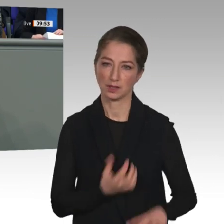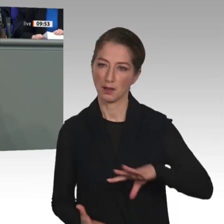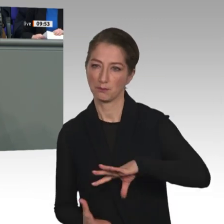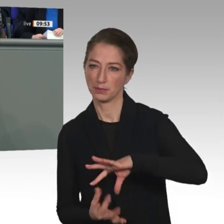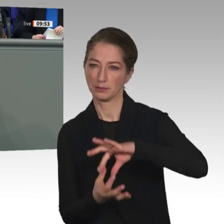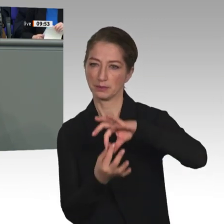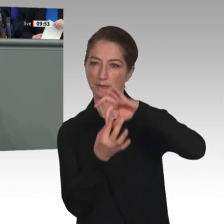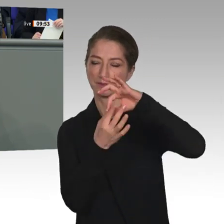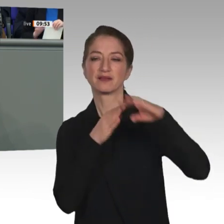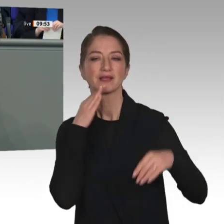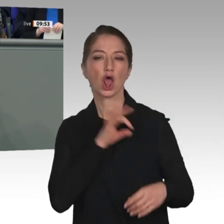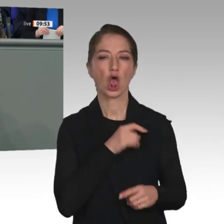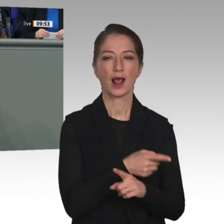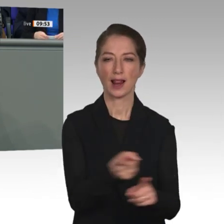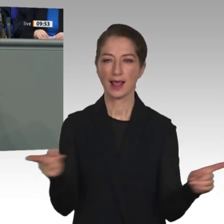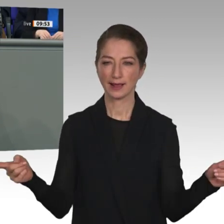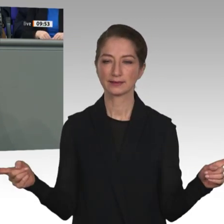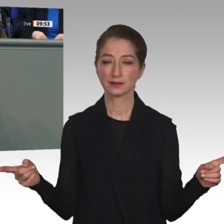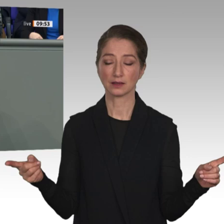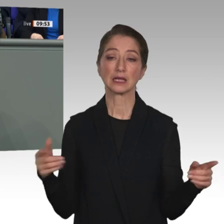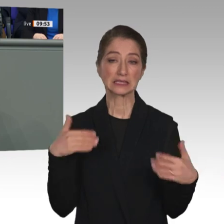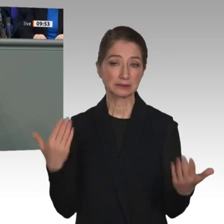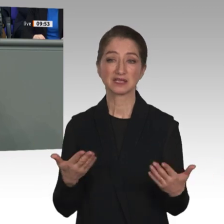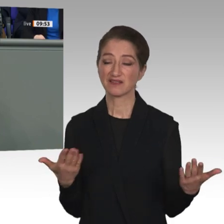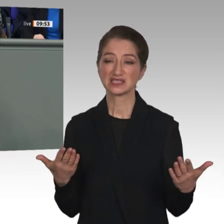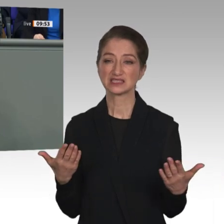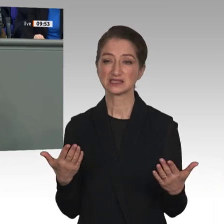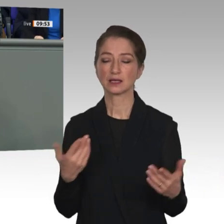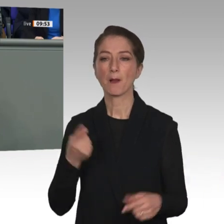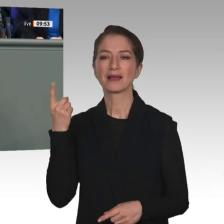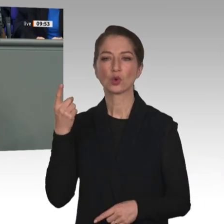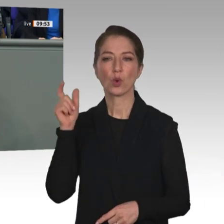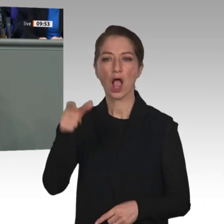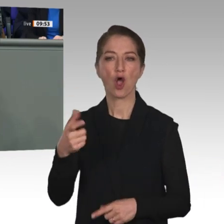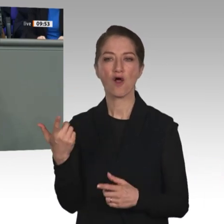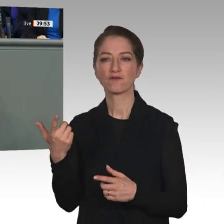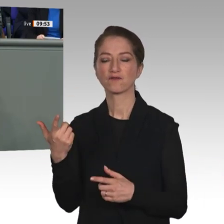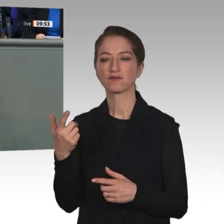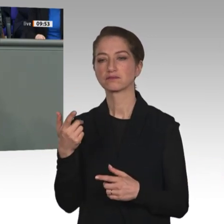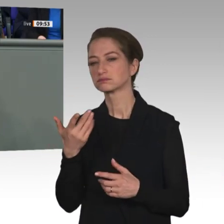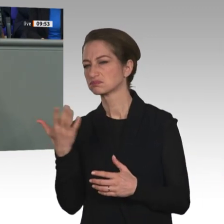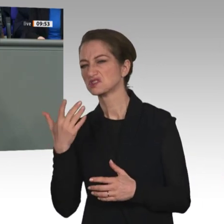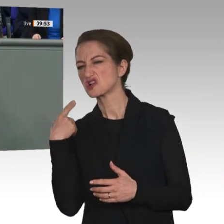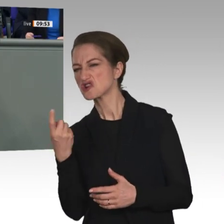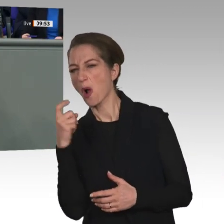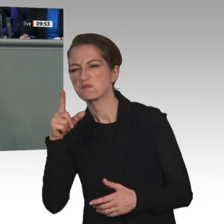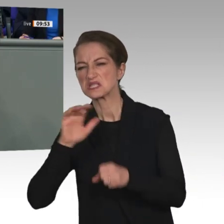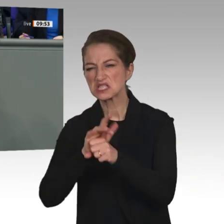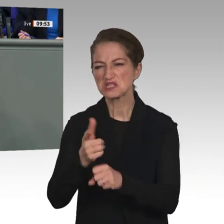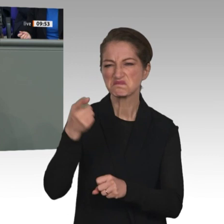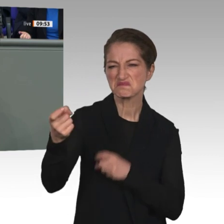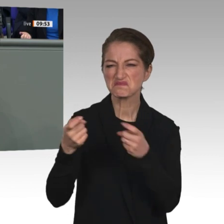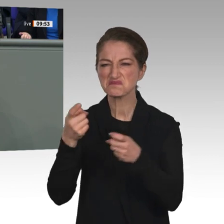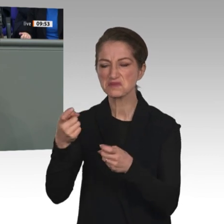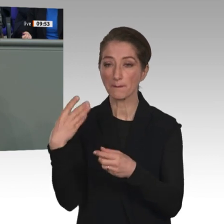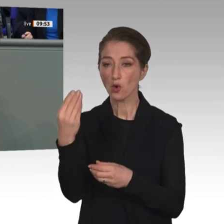Raum viele Kolleginnen und Kollegen, die mit dem Tode bedroht werden aufgrund ihrer Herkunft. Auch ich. Ich kann eines versprechen, ich darf nicht im Namen all dieser